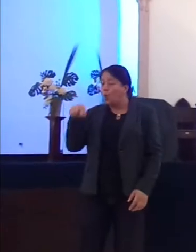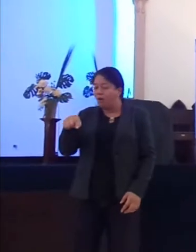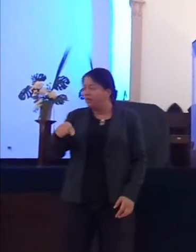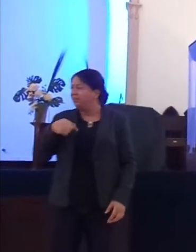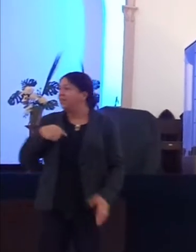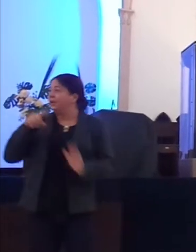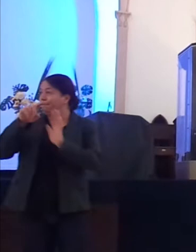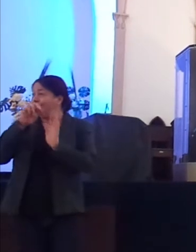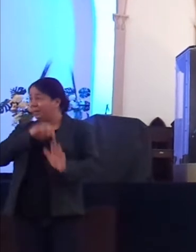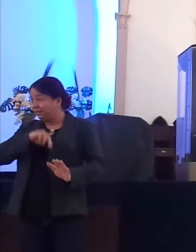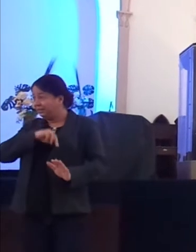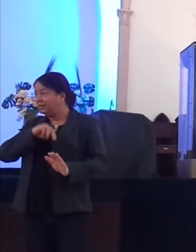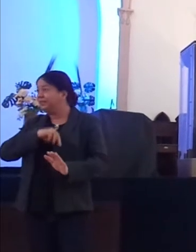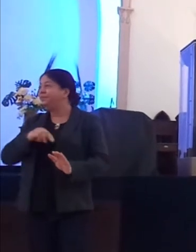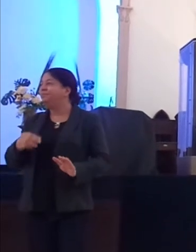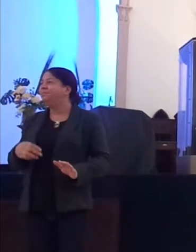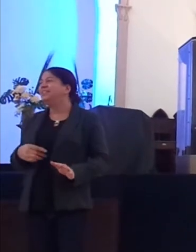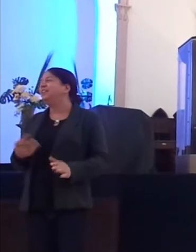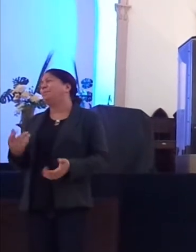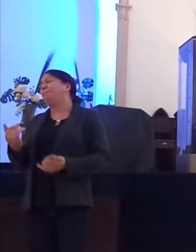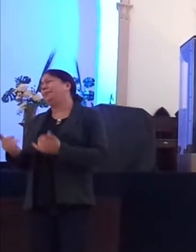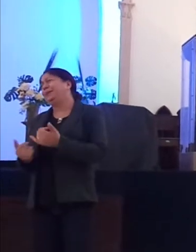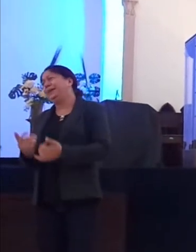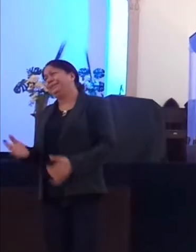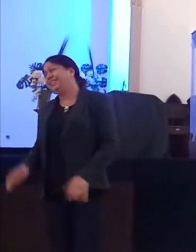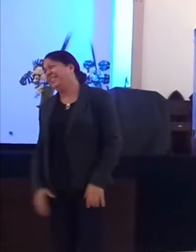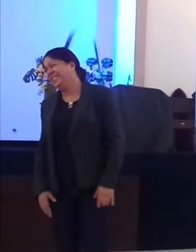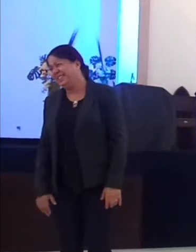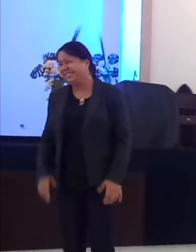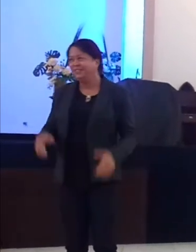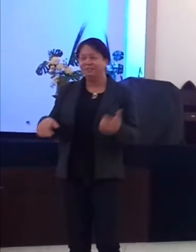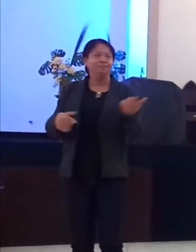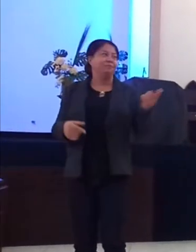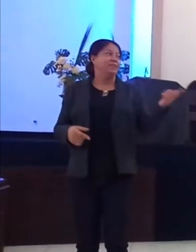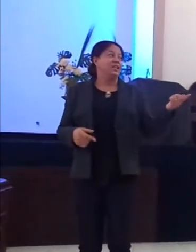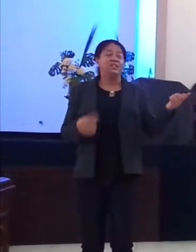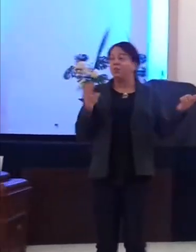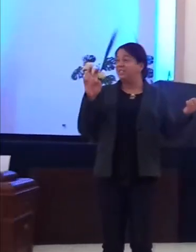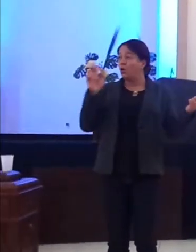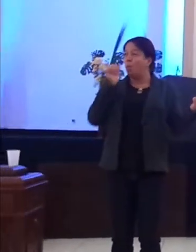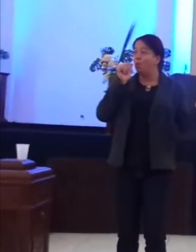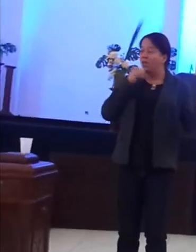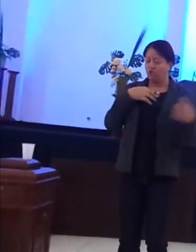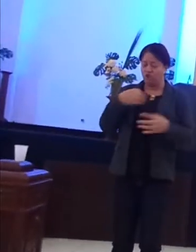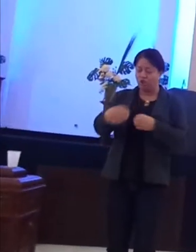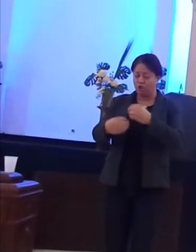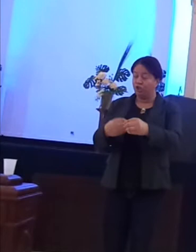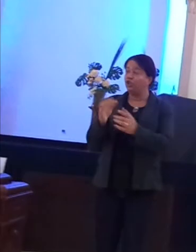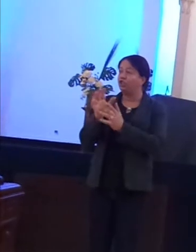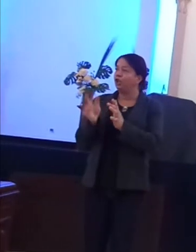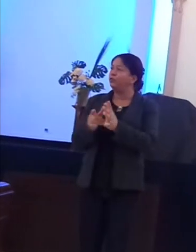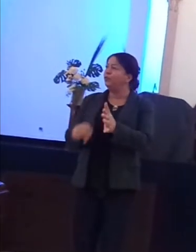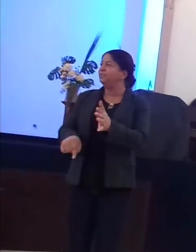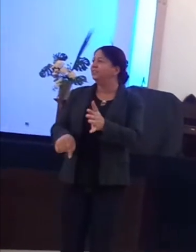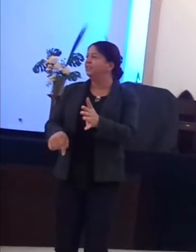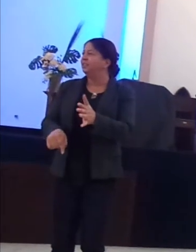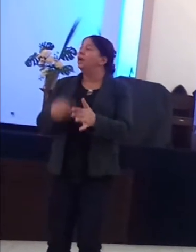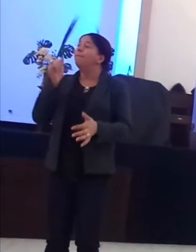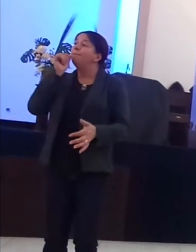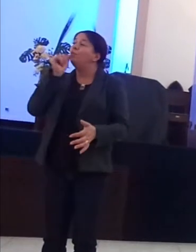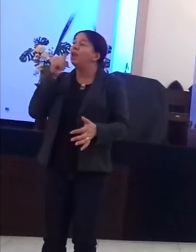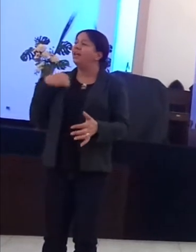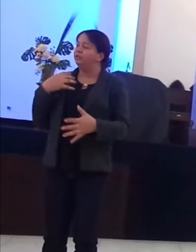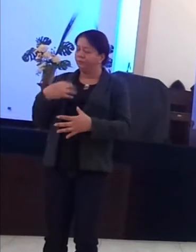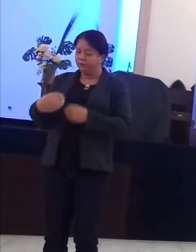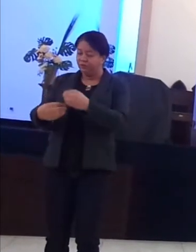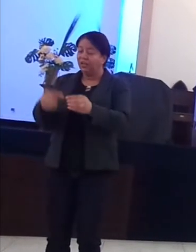Cinco mulheres são citadas na genealogia de Jesus, como antepassadas de Jesus.